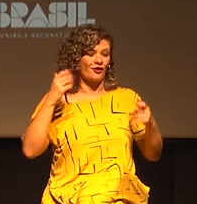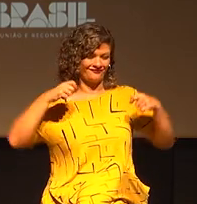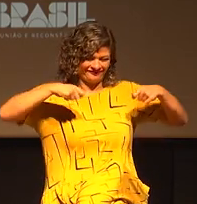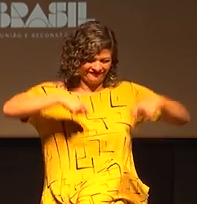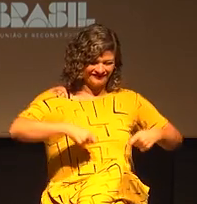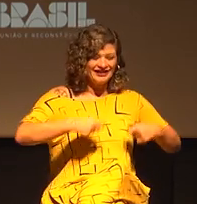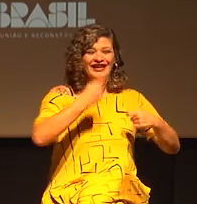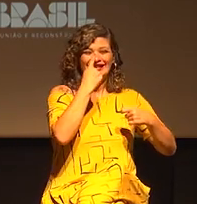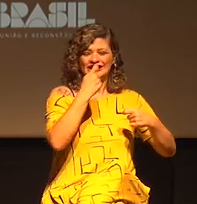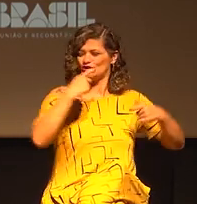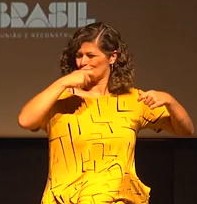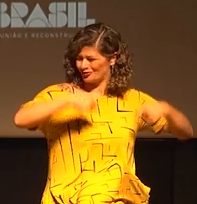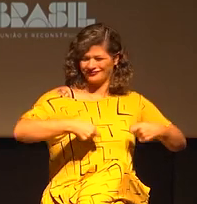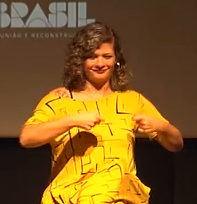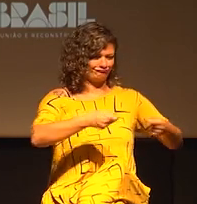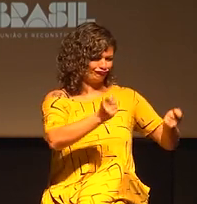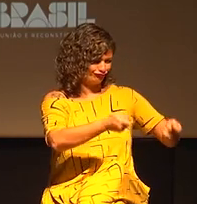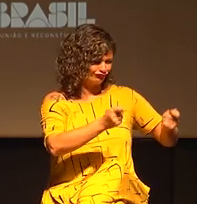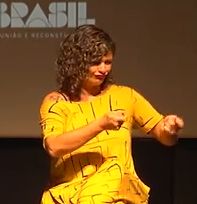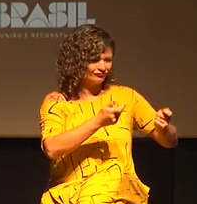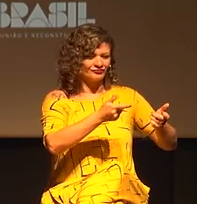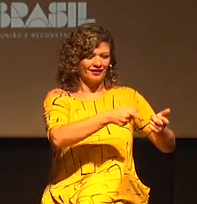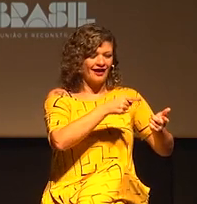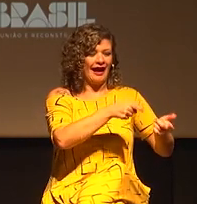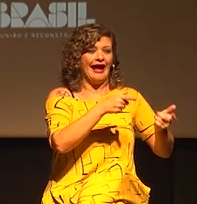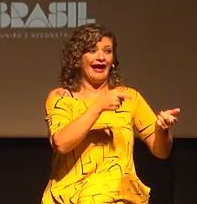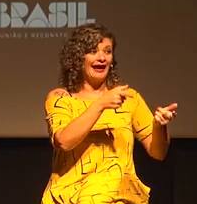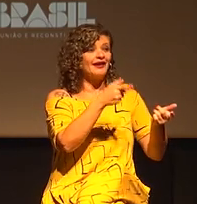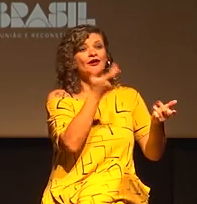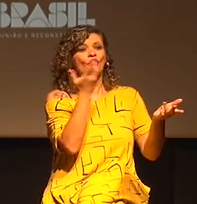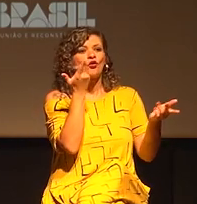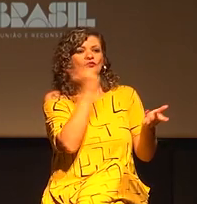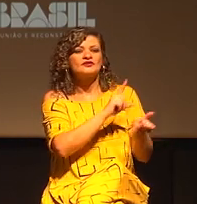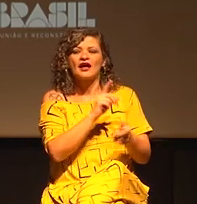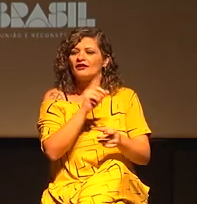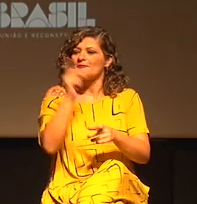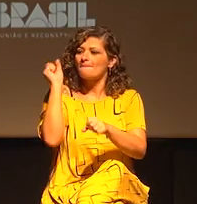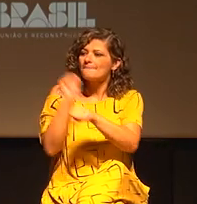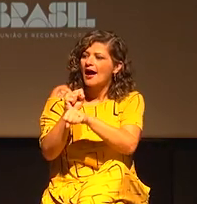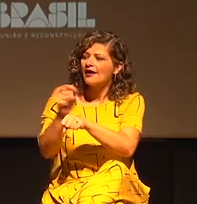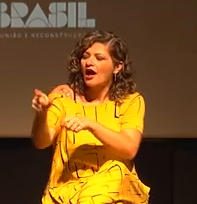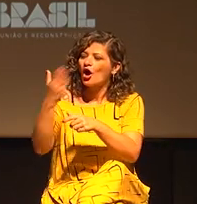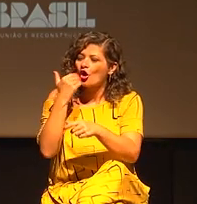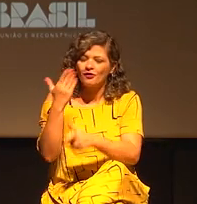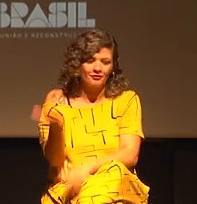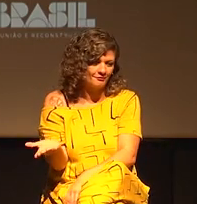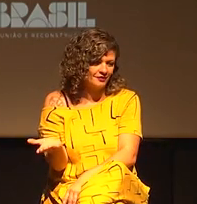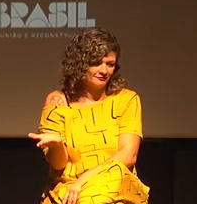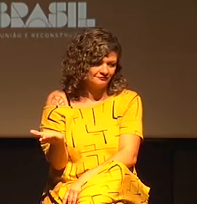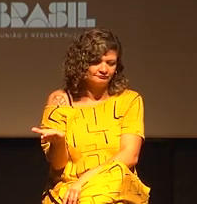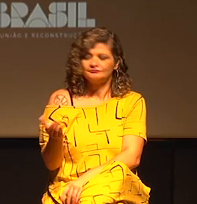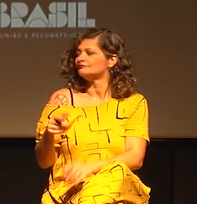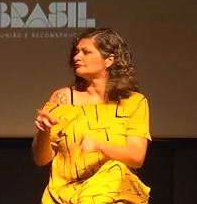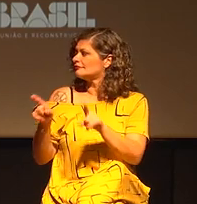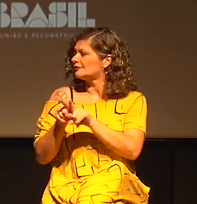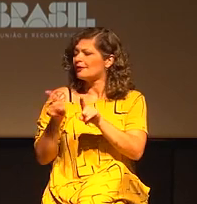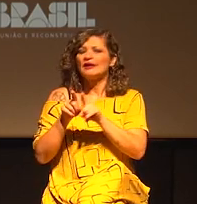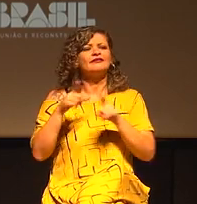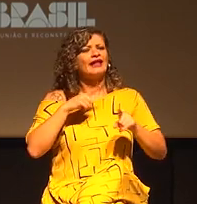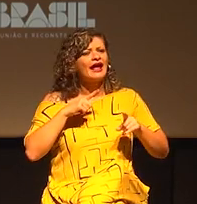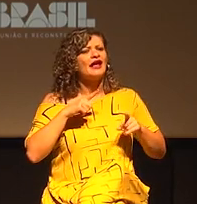alimentar sentado no refeitório senão ele tem que comer perto da Carroça né e e às vezes desculpa Soninha te interromper mas às vezes até também assim os